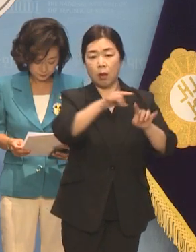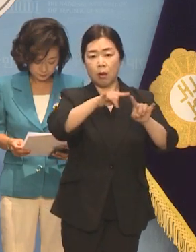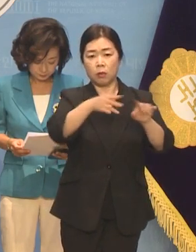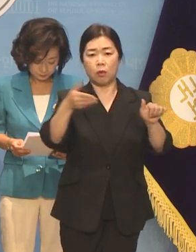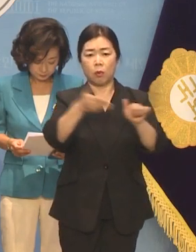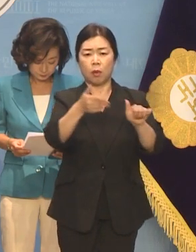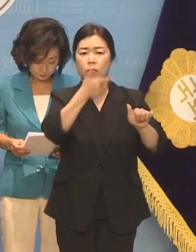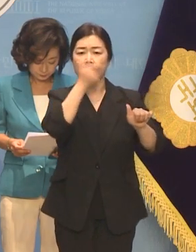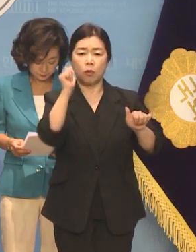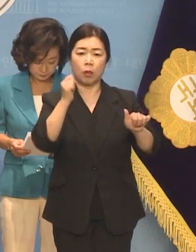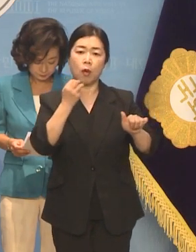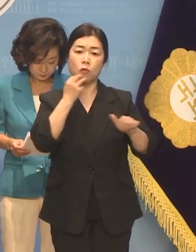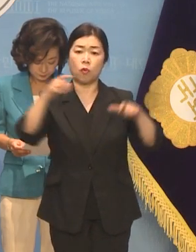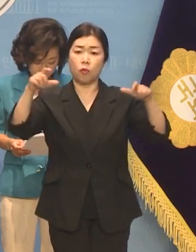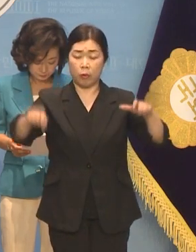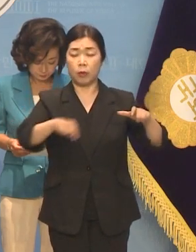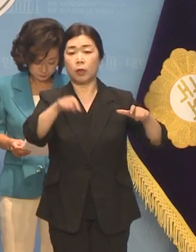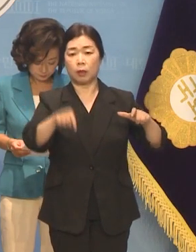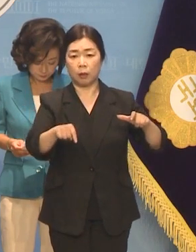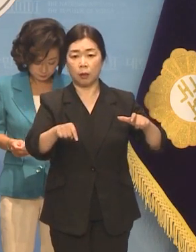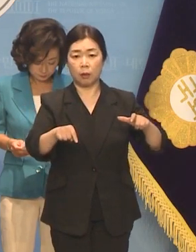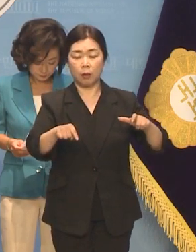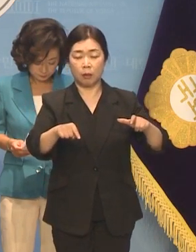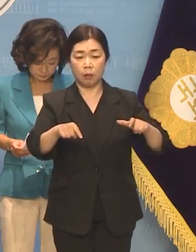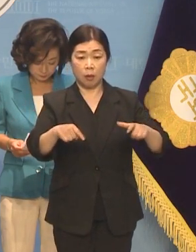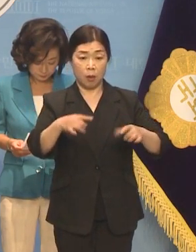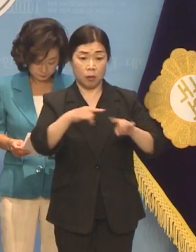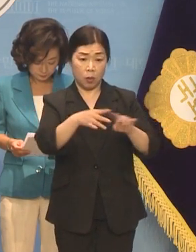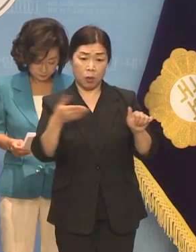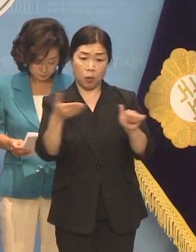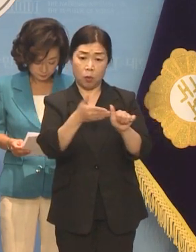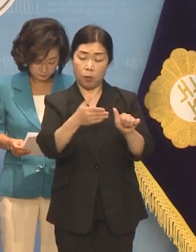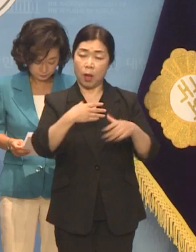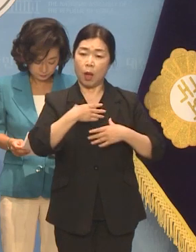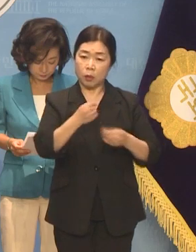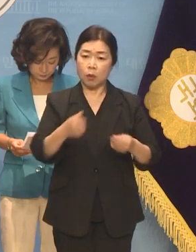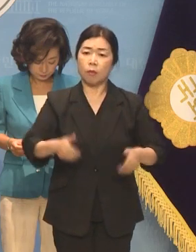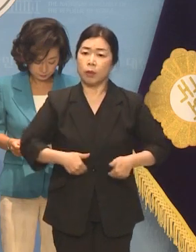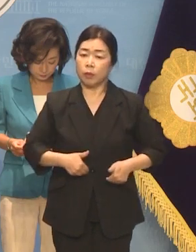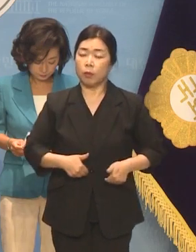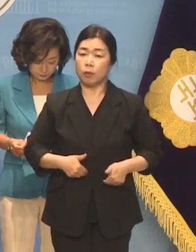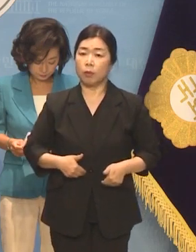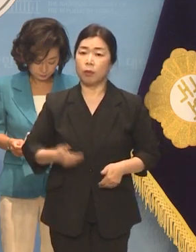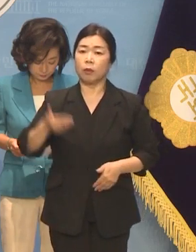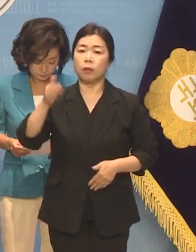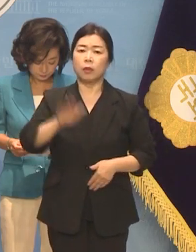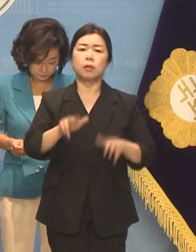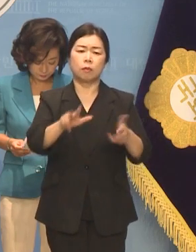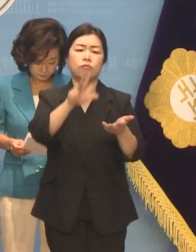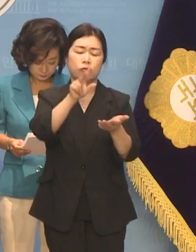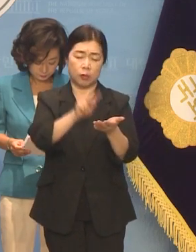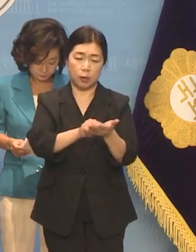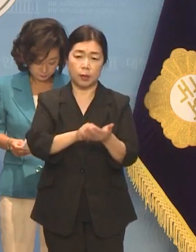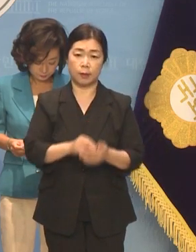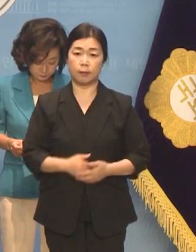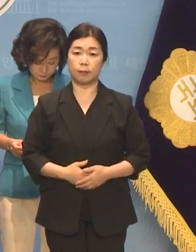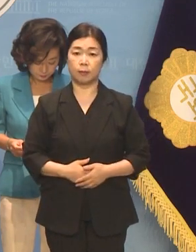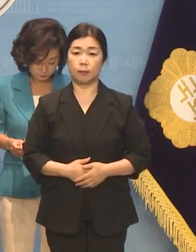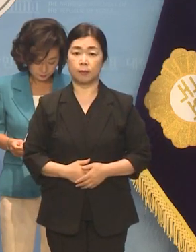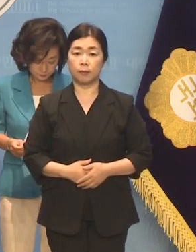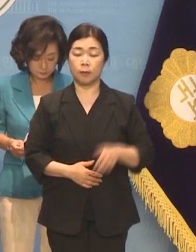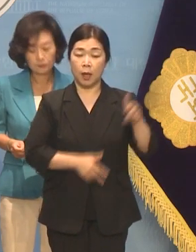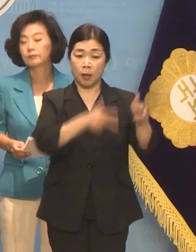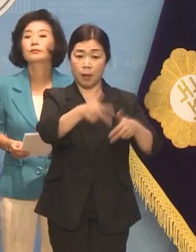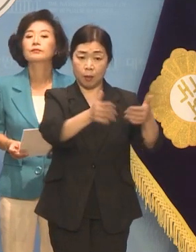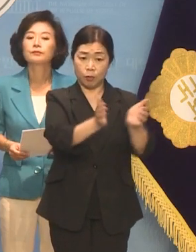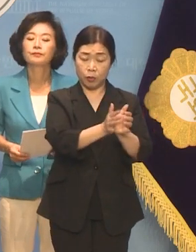부족한 수도권은 안정적인 전력 공급이 최대 과제이다.